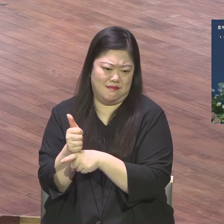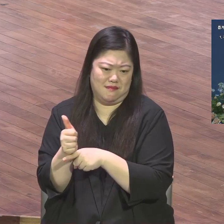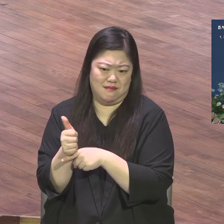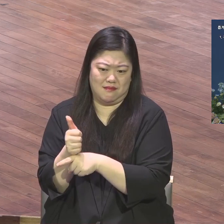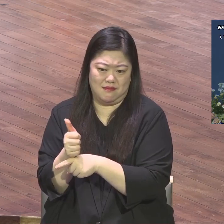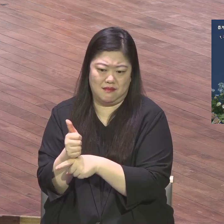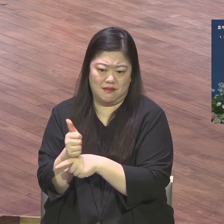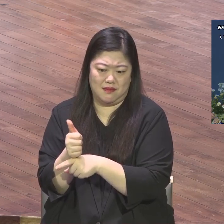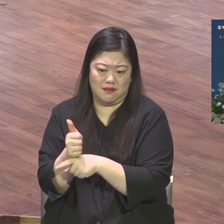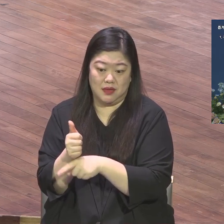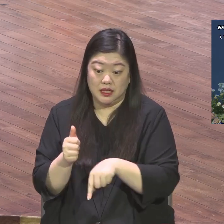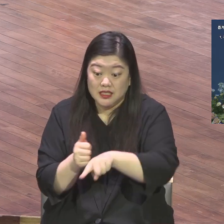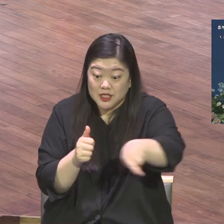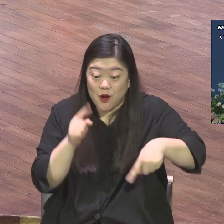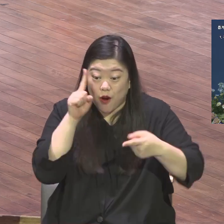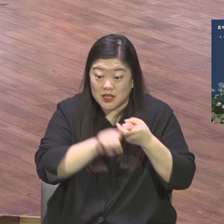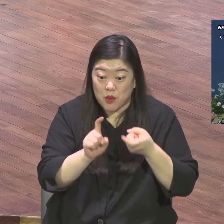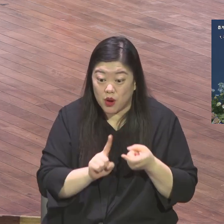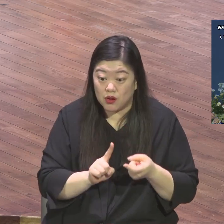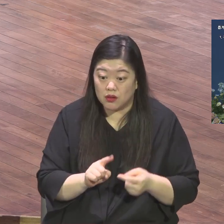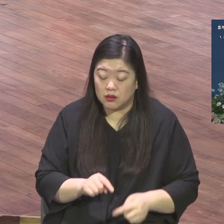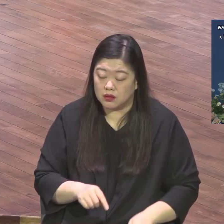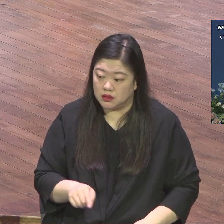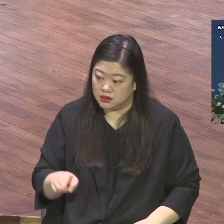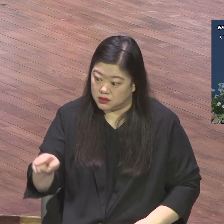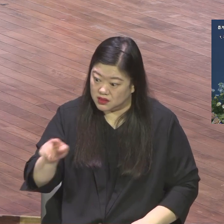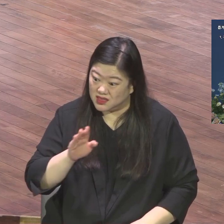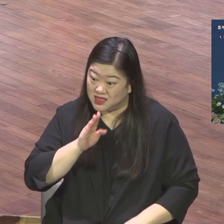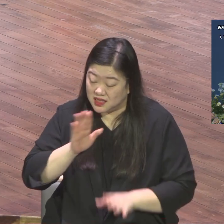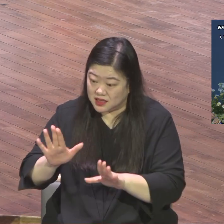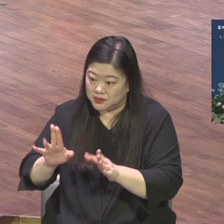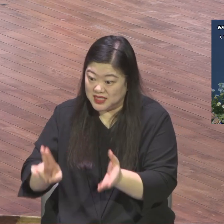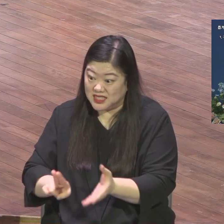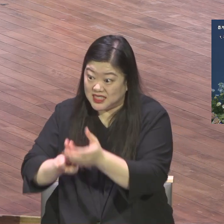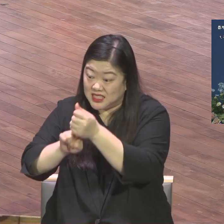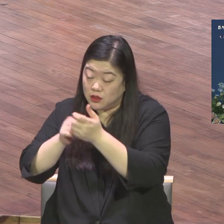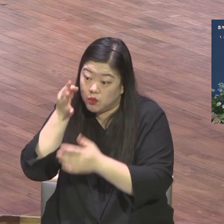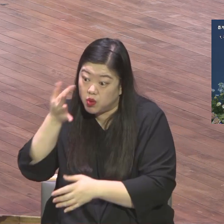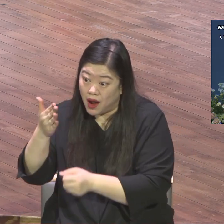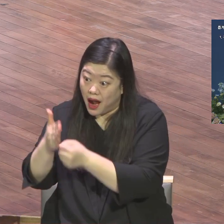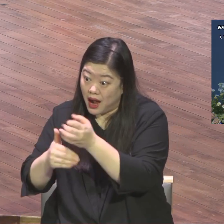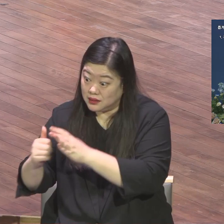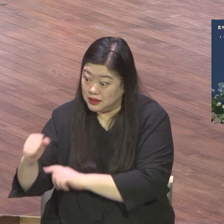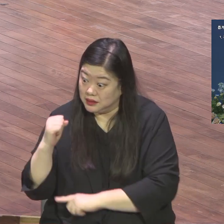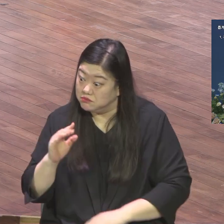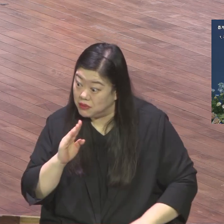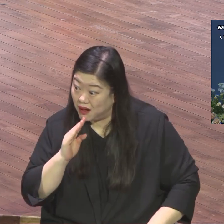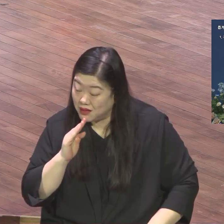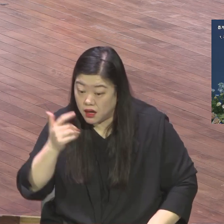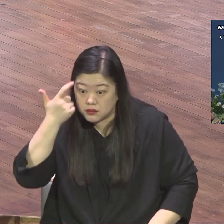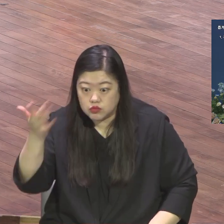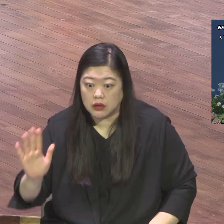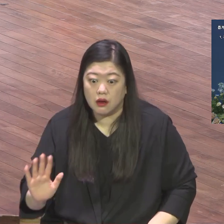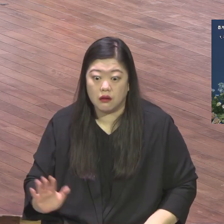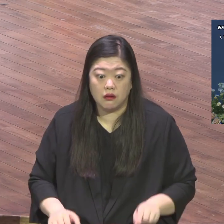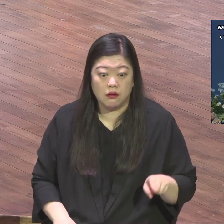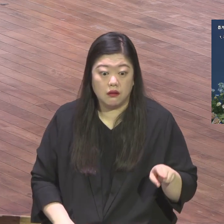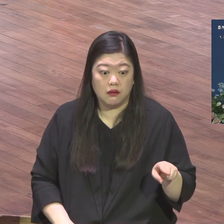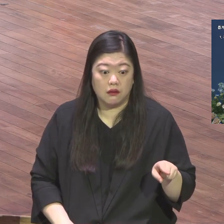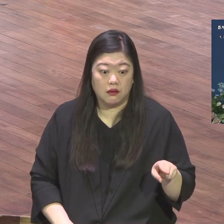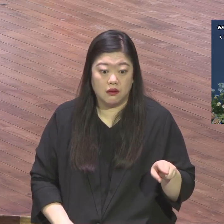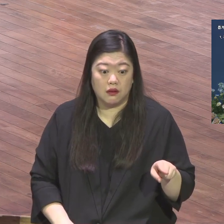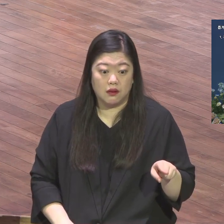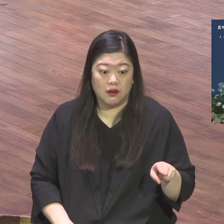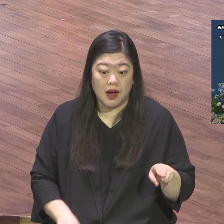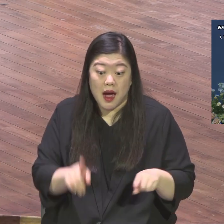관심이 뭐냐. 정말 이게 하나님의 역사냐. 그게 관심이 없어요. 적어도 그 정도는